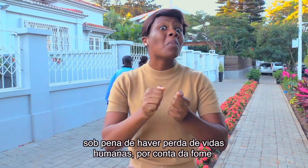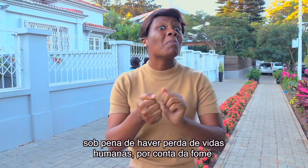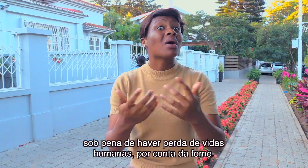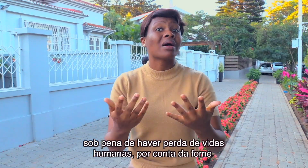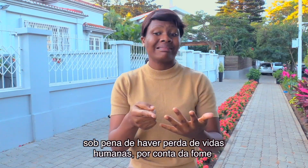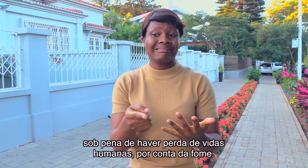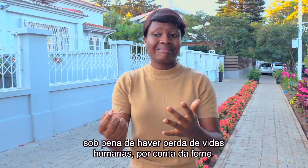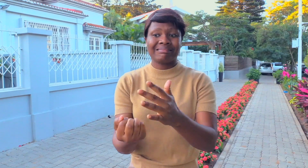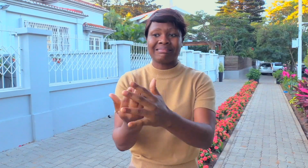fome.